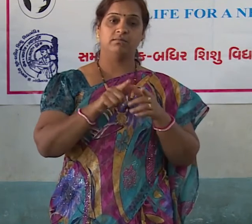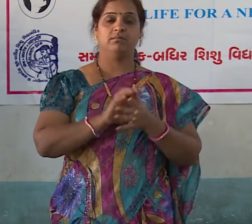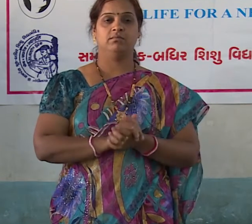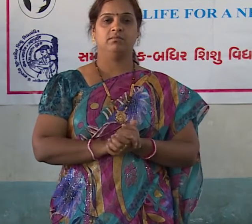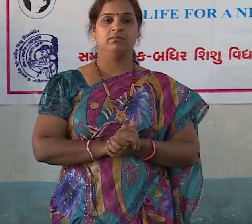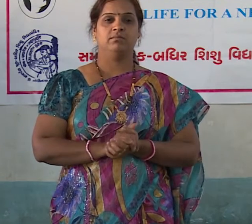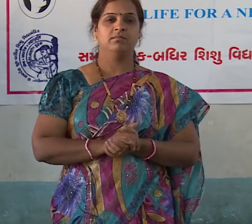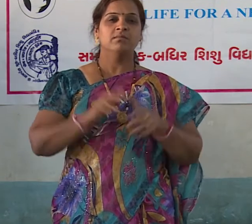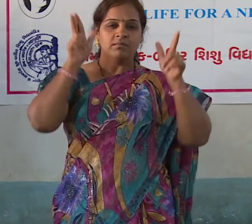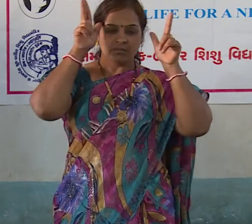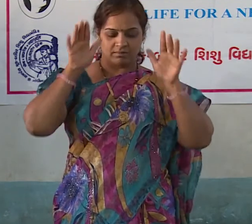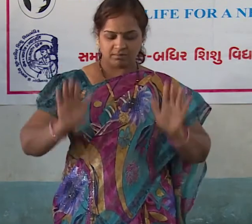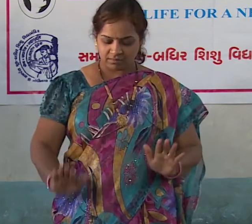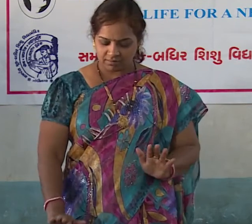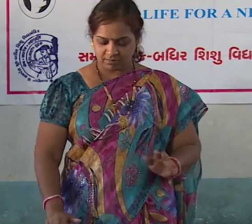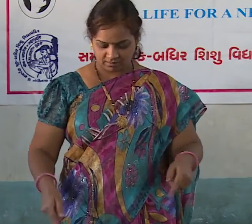छोटा सा बछड़ा है,